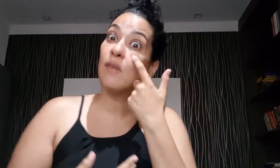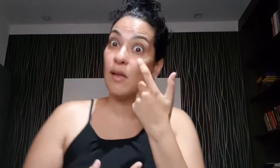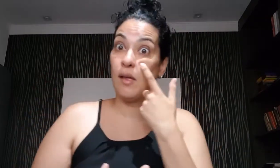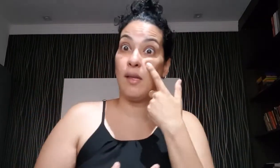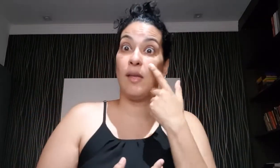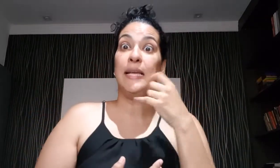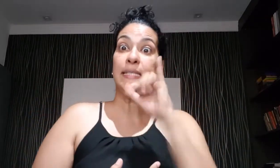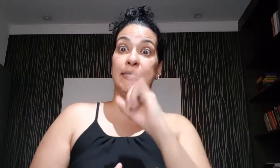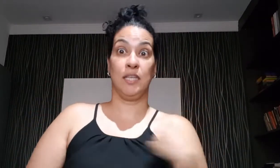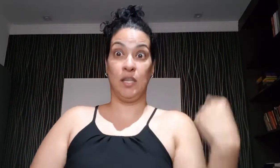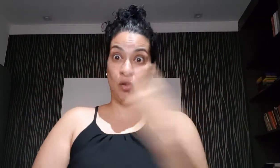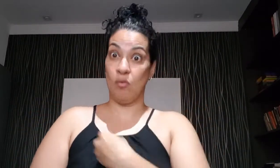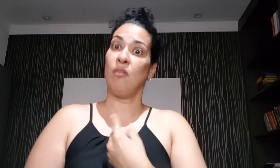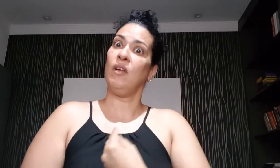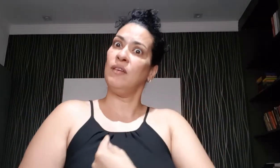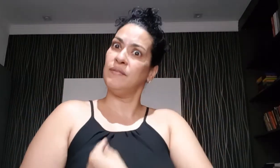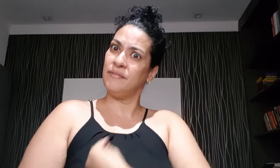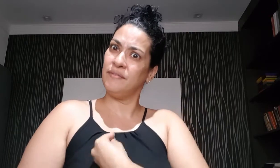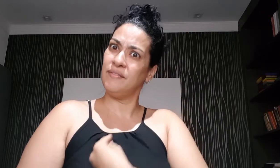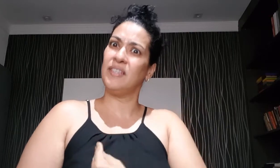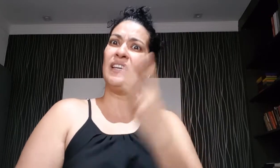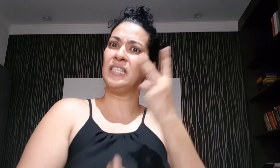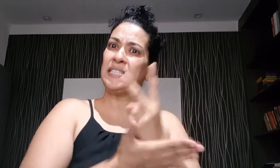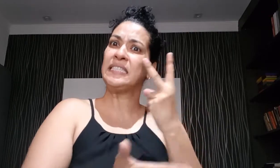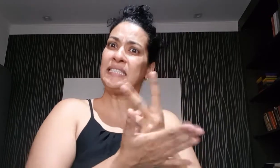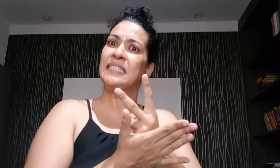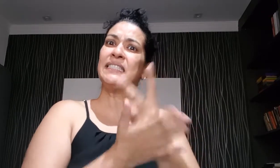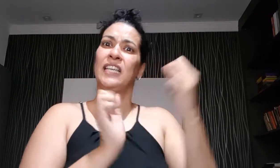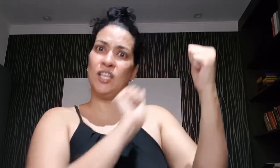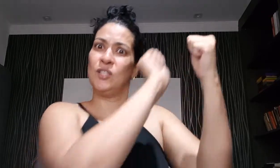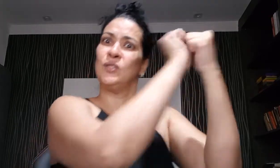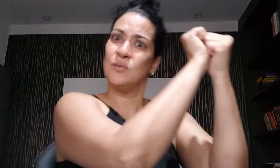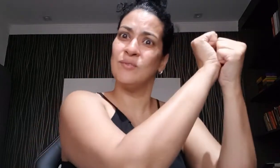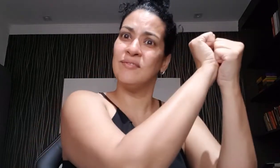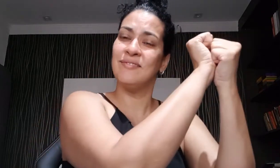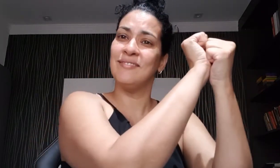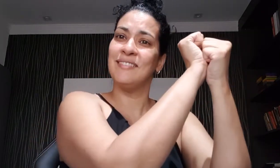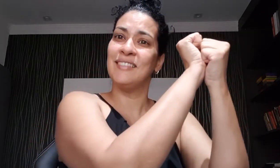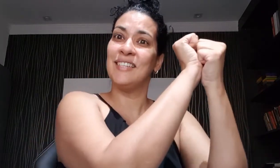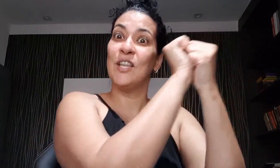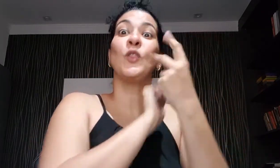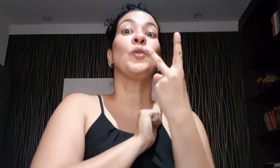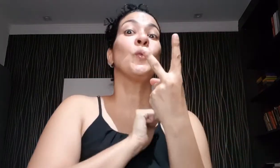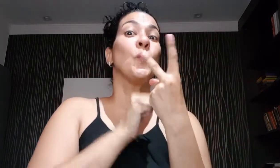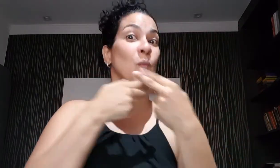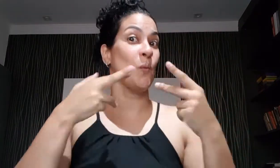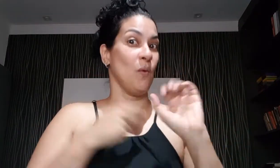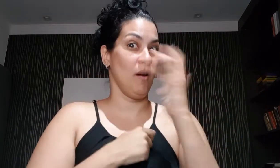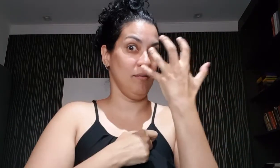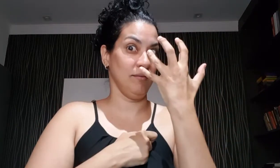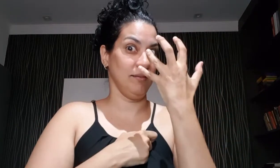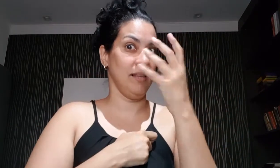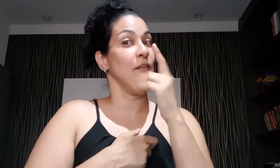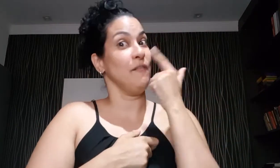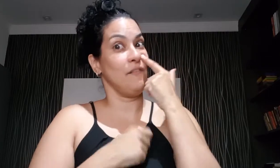assim, duas coisas maravilhosas. Verso de número 13. Senhor, tem misericórdia de mim. Aqueles que confiam em